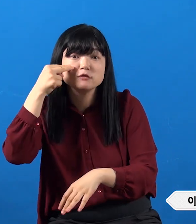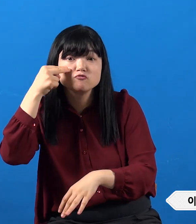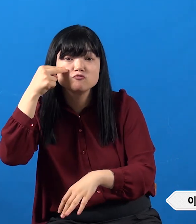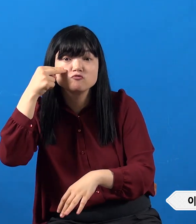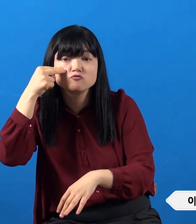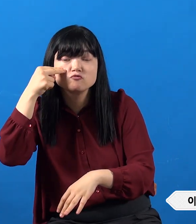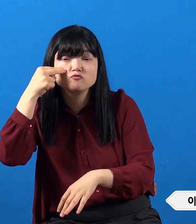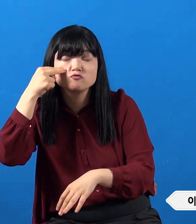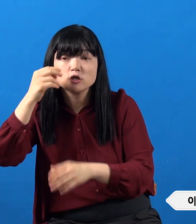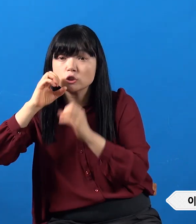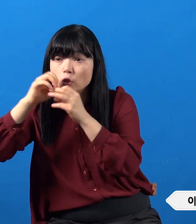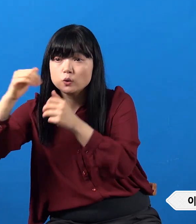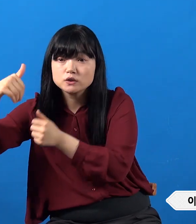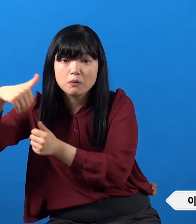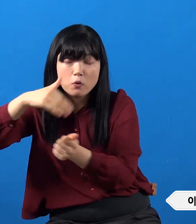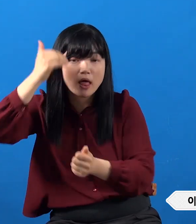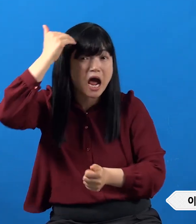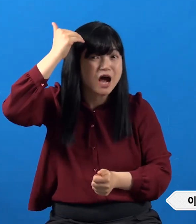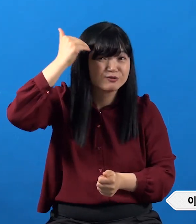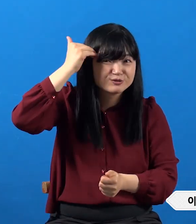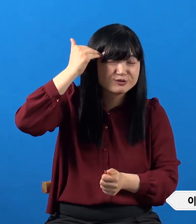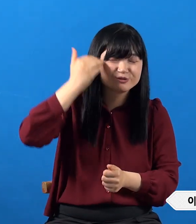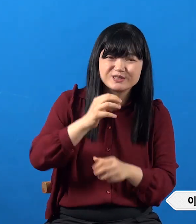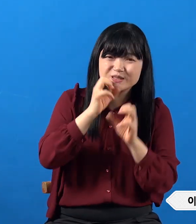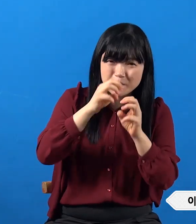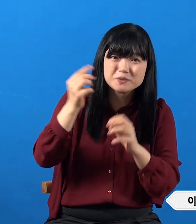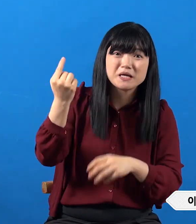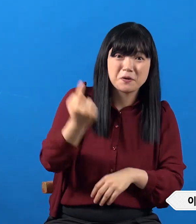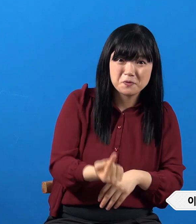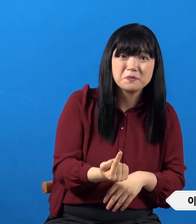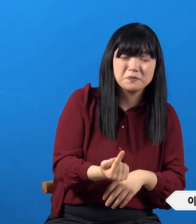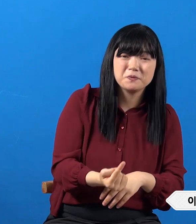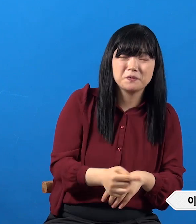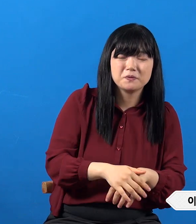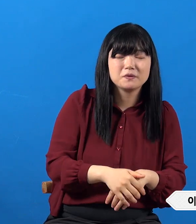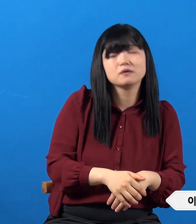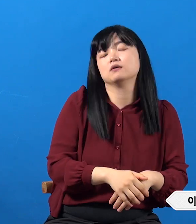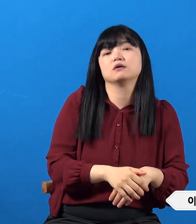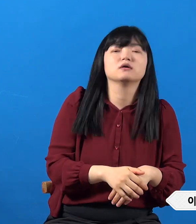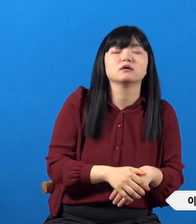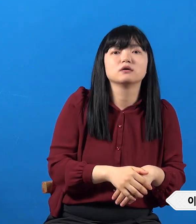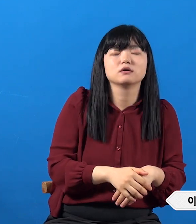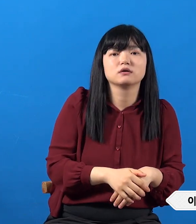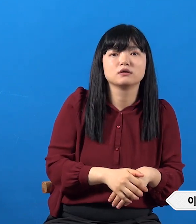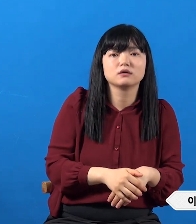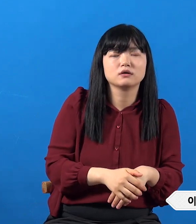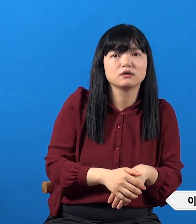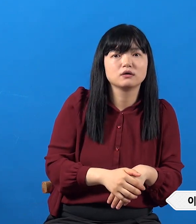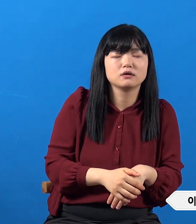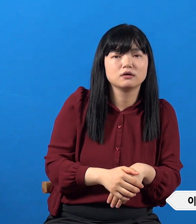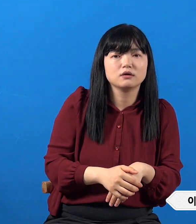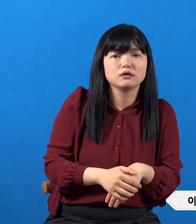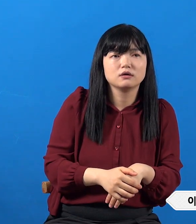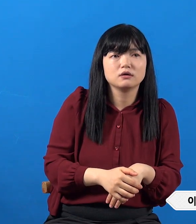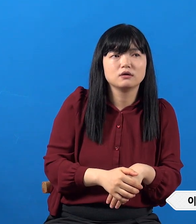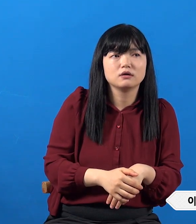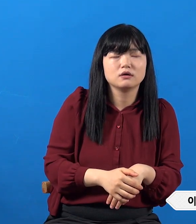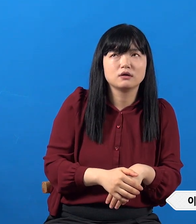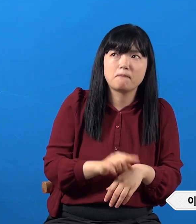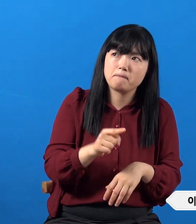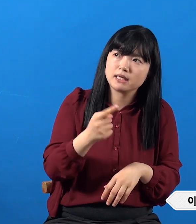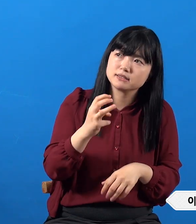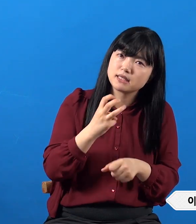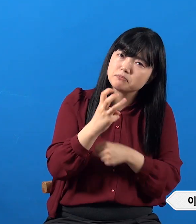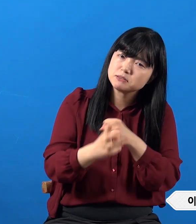미국 땅에서 선교사를 보내고 한국에도 와요. 그래서 한국에도 온 거예요, 선교사들이. 한국 땅에, 이 땅에 선교사가 온 것이